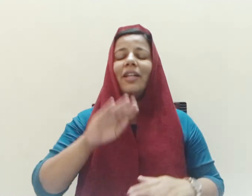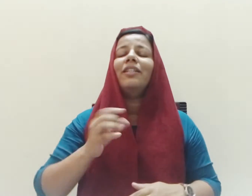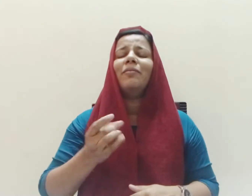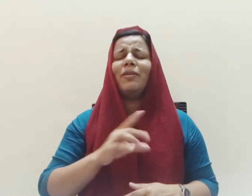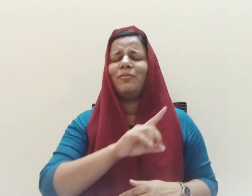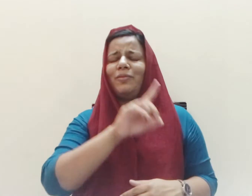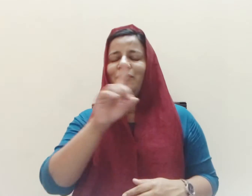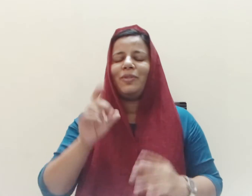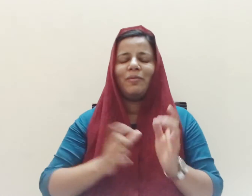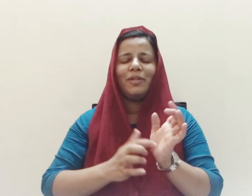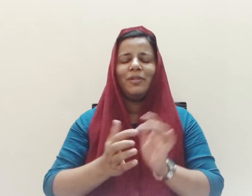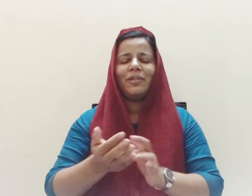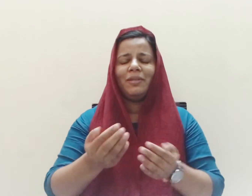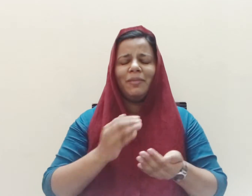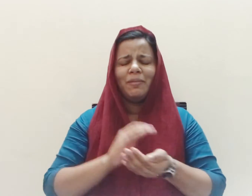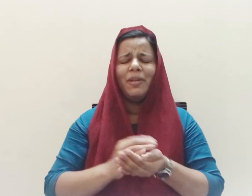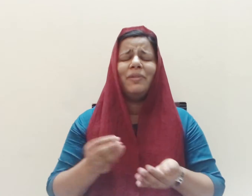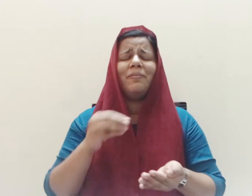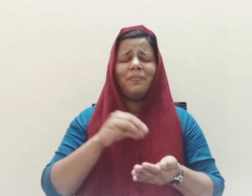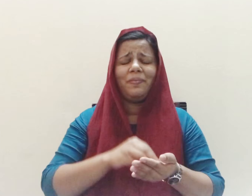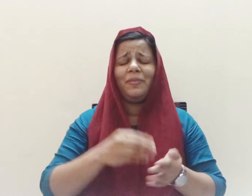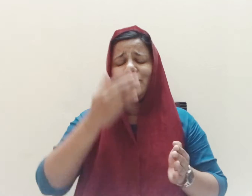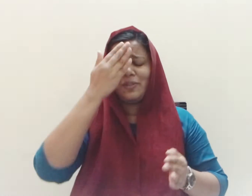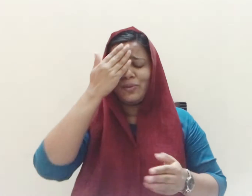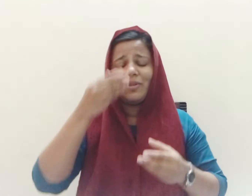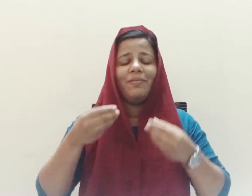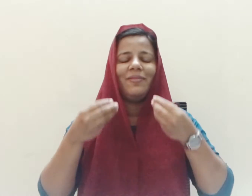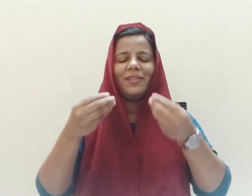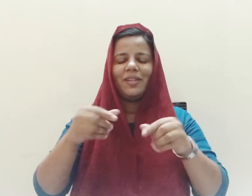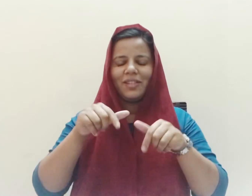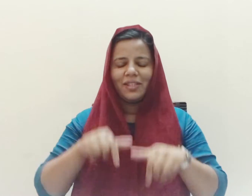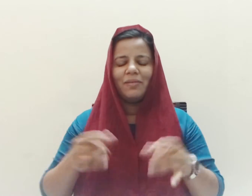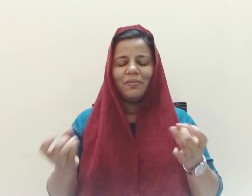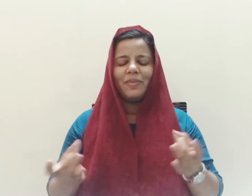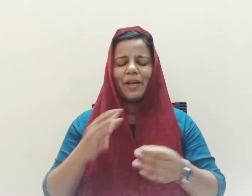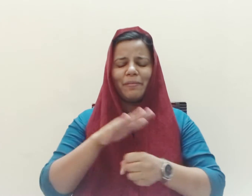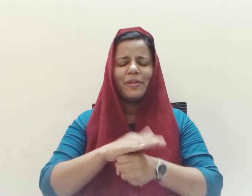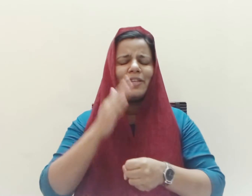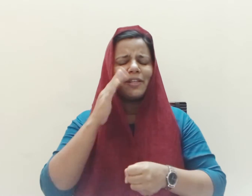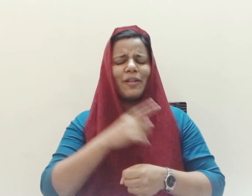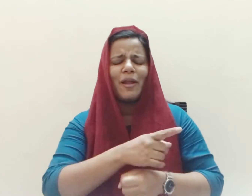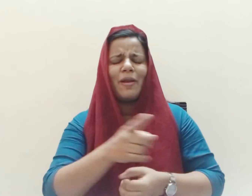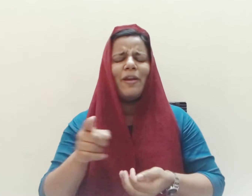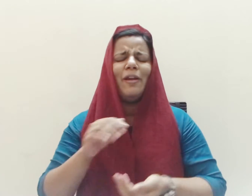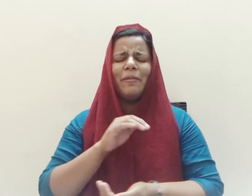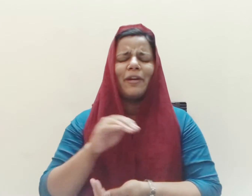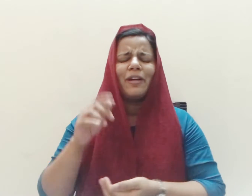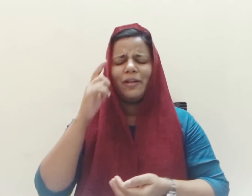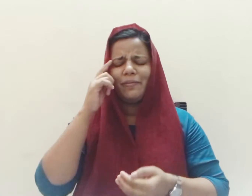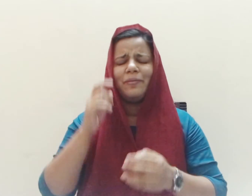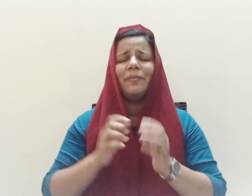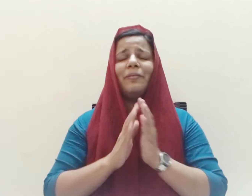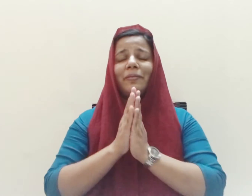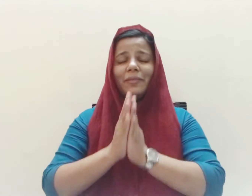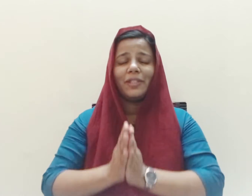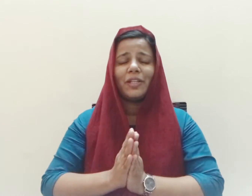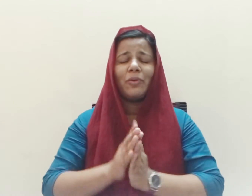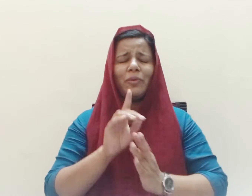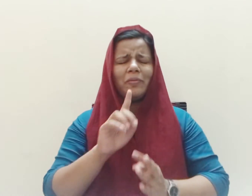പകൽക്കാലവും കാത്തുരുപാലിച്ചതിന് ഒന്നുകൂടെ സ്തോത്രം പറയുന്നു. അപ്പ, ഈ പ്രഭാതത്തിൽ ഈ ശബ്ദം കേൾക്കുന്ന ഓരോ മക്കൾക്ക് വേണ്ടി പ്രാർത്ഥിക്കുക. ഓരോരുത്തരെയും വ്യക്തിപരമായി